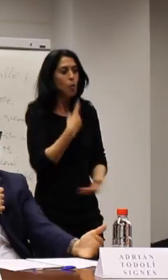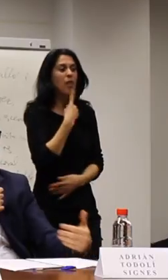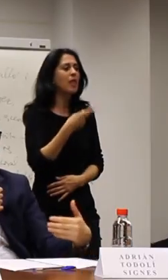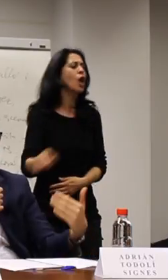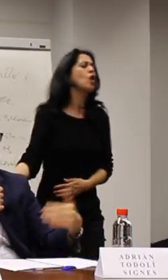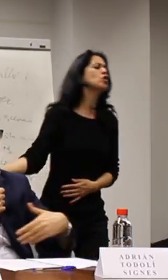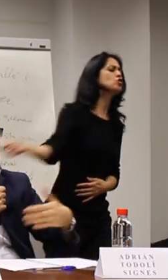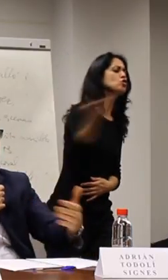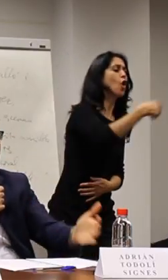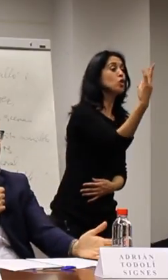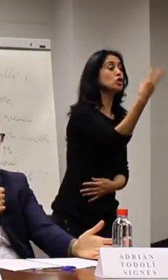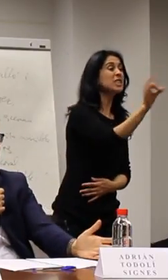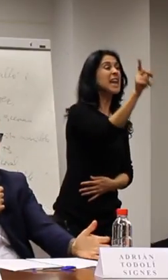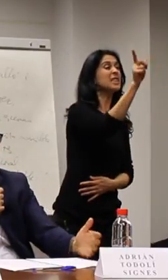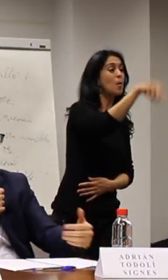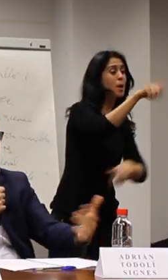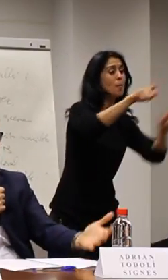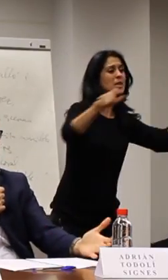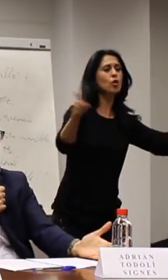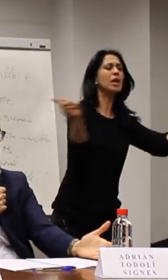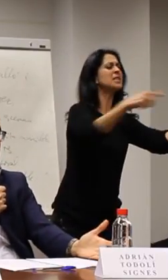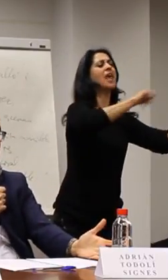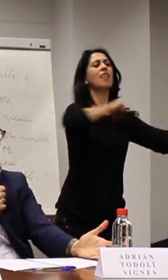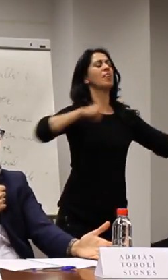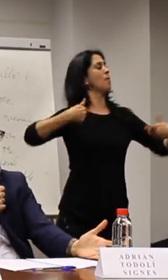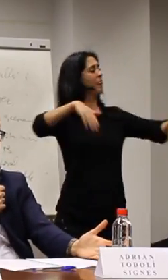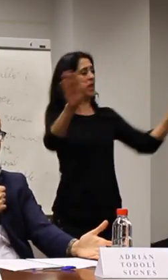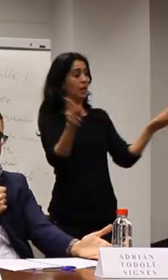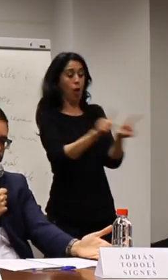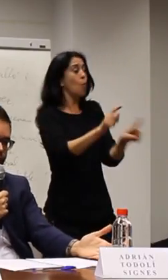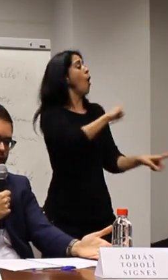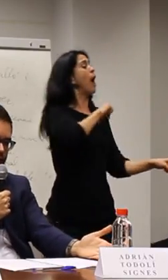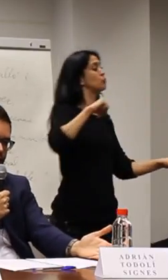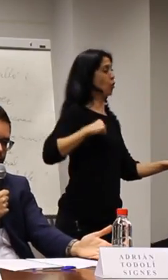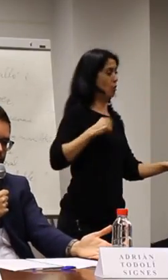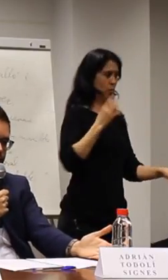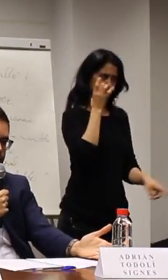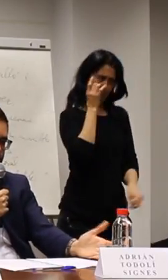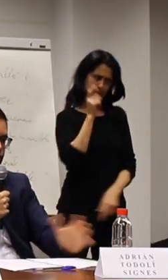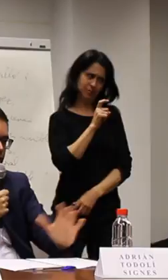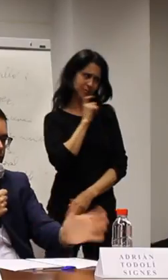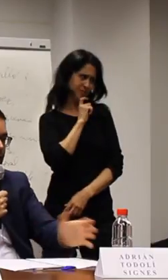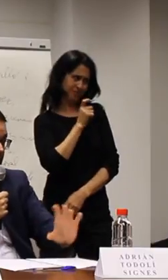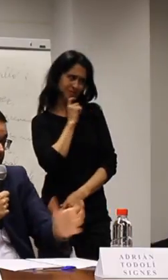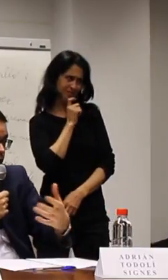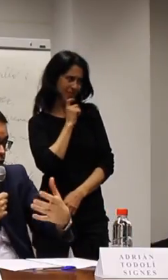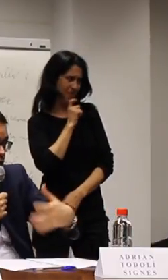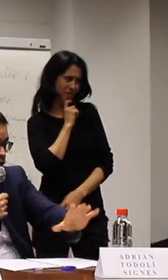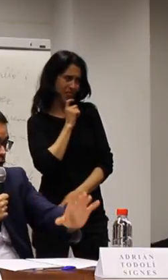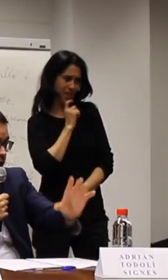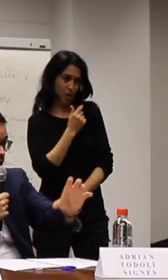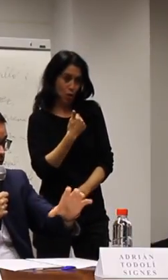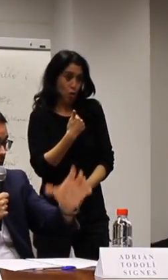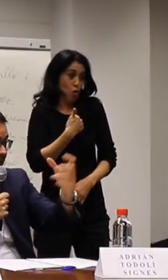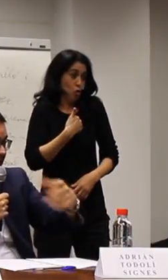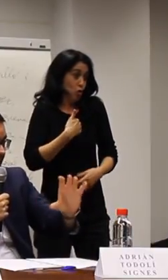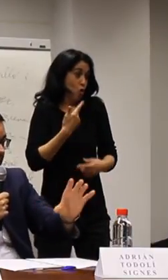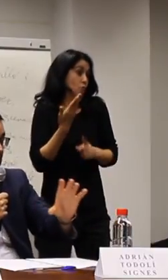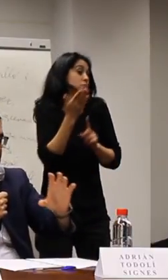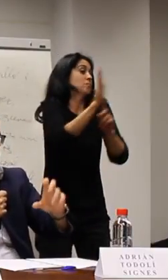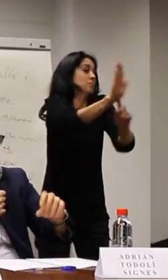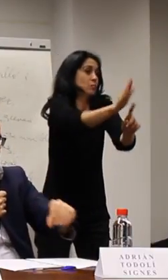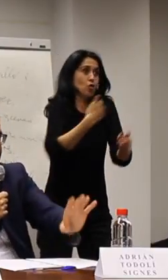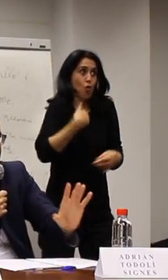independientes, que realmente son totalmente independientes como debería ser un autónomo, es muy difícil. Sí, yo ya digo, yo lo dejo